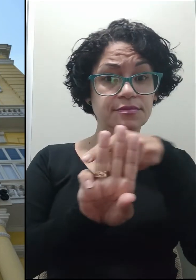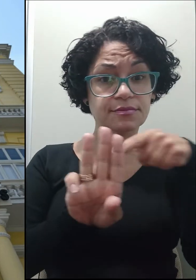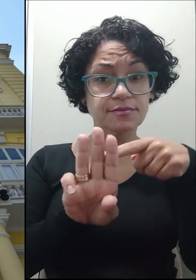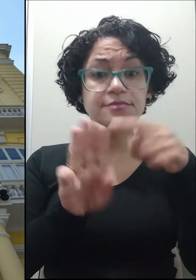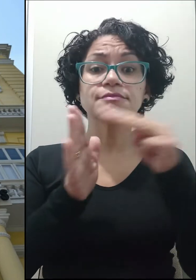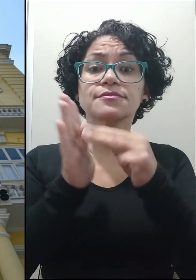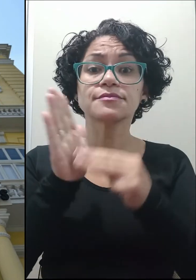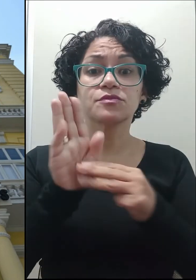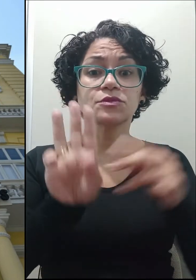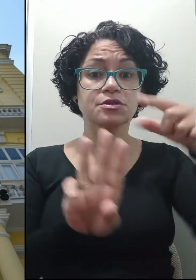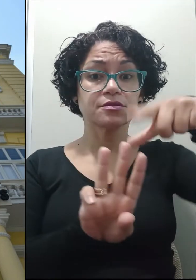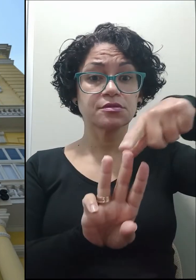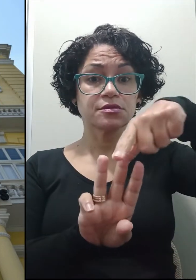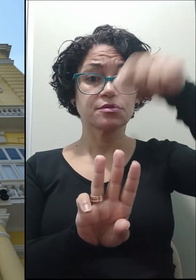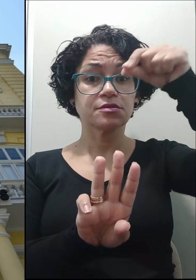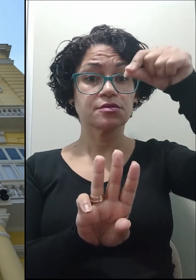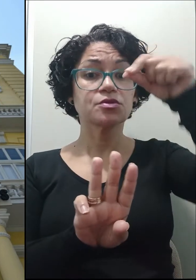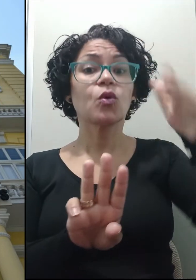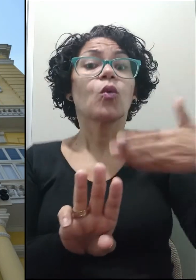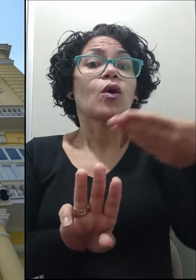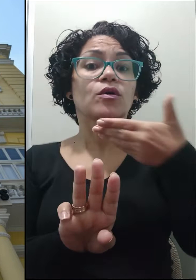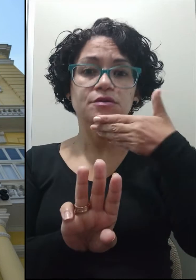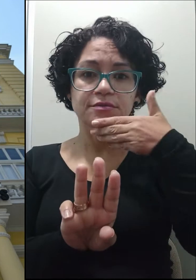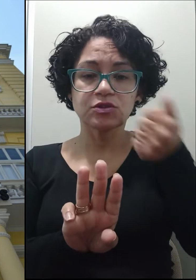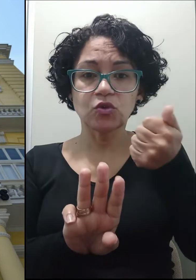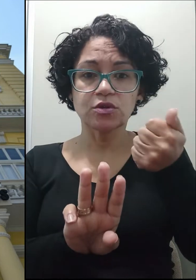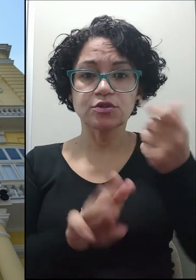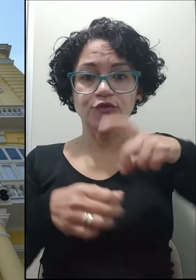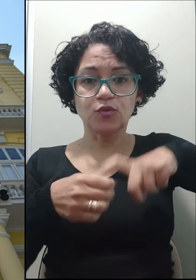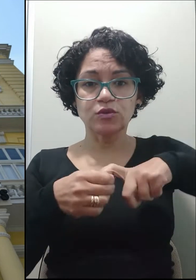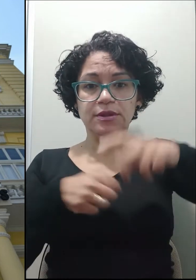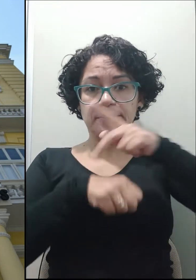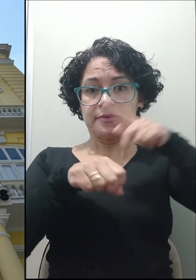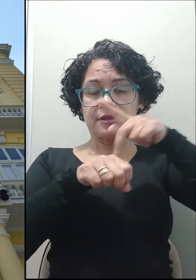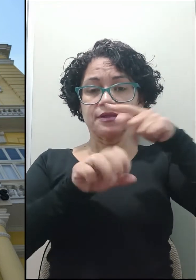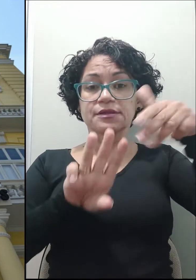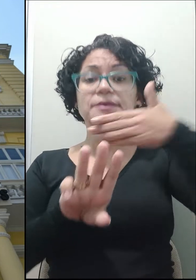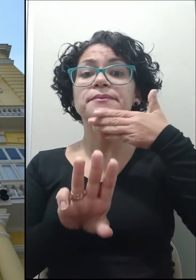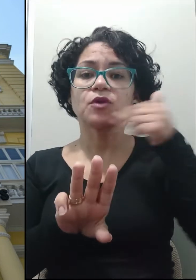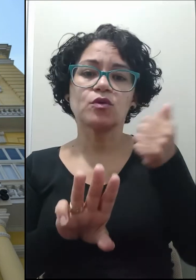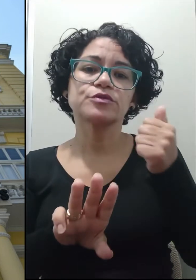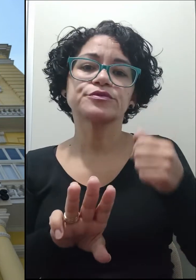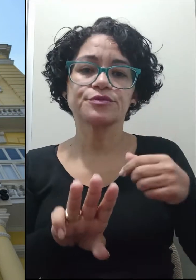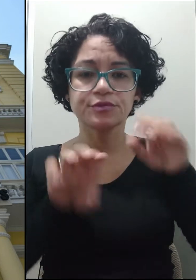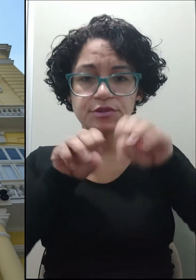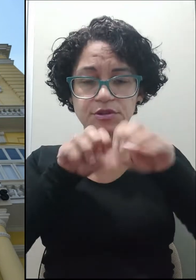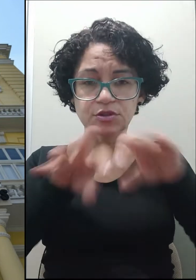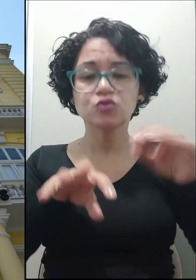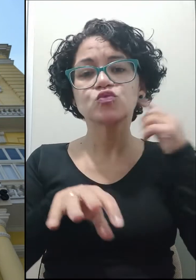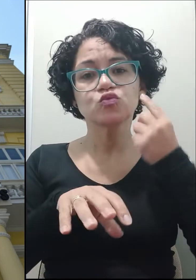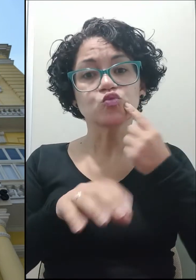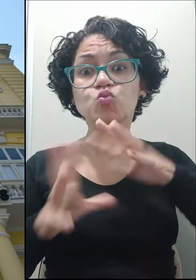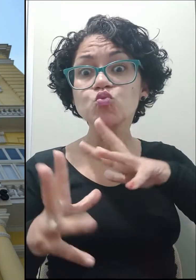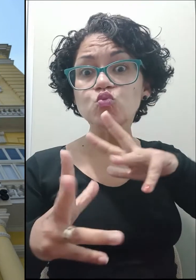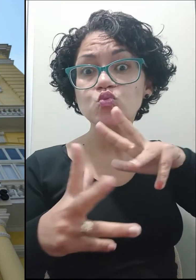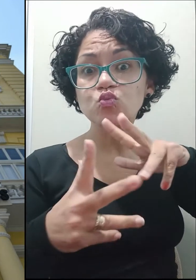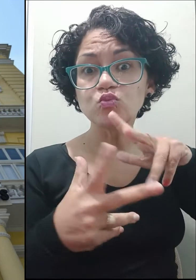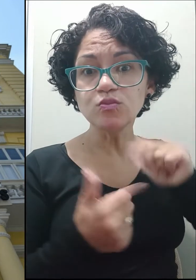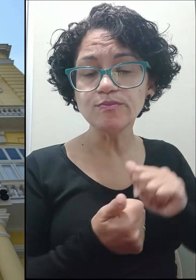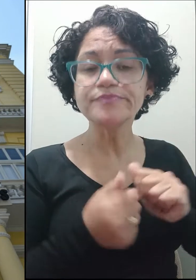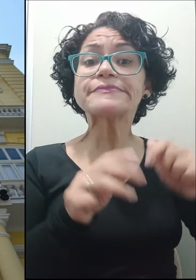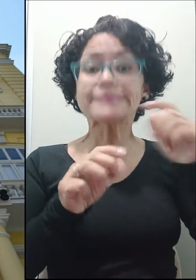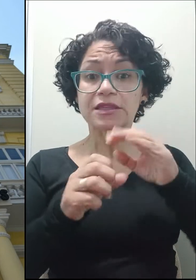e decidiu-se qual seria o adequado para melhorar o ensino dos surdos no mundo.